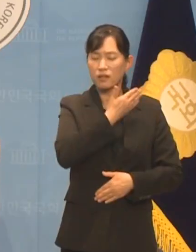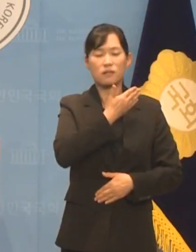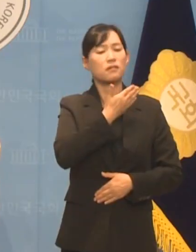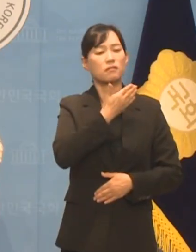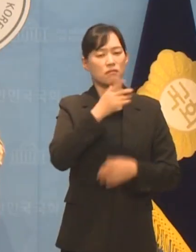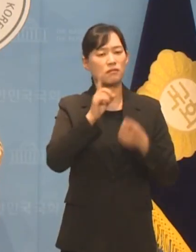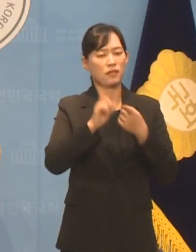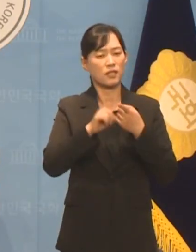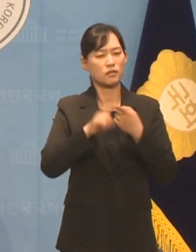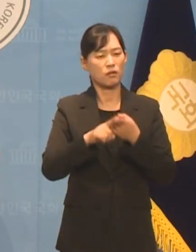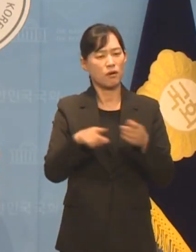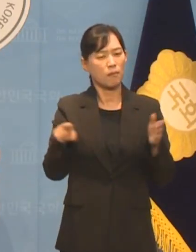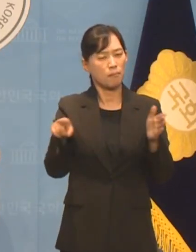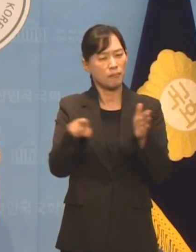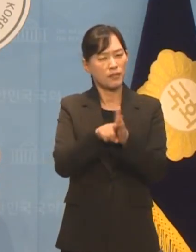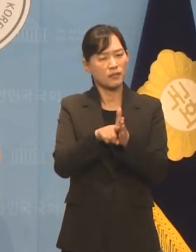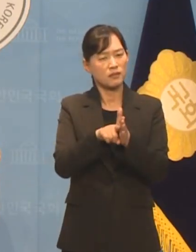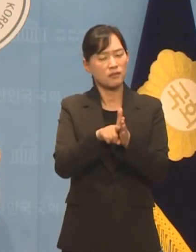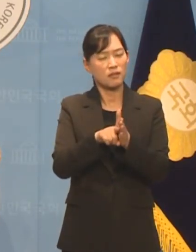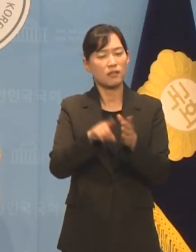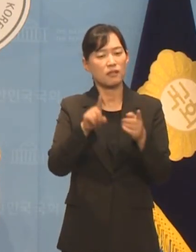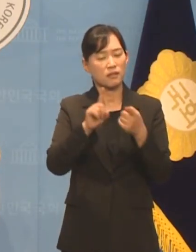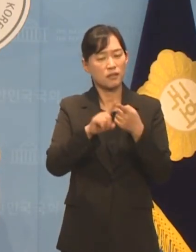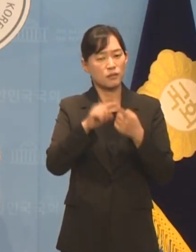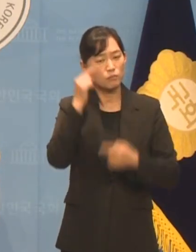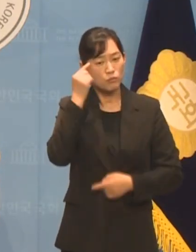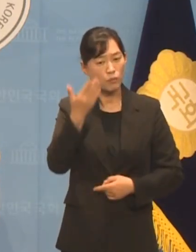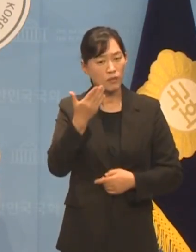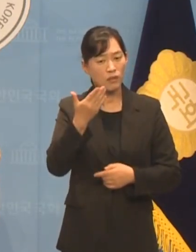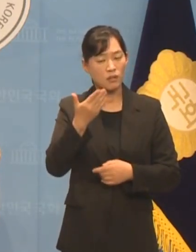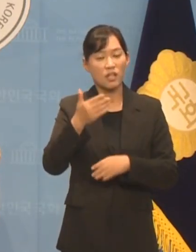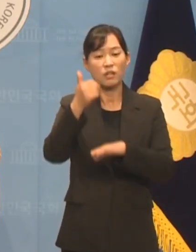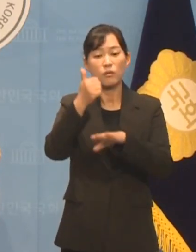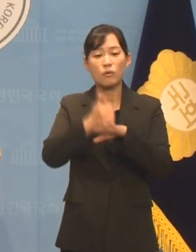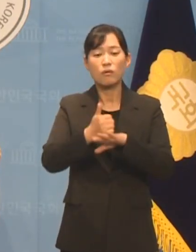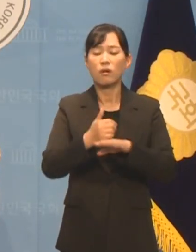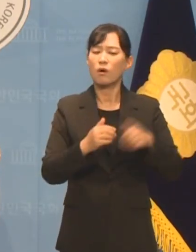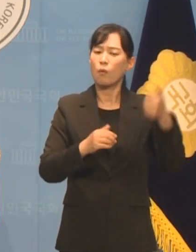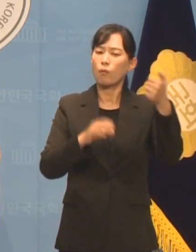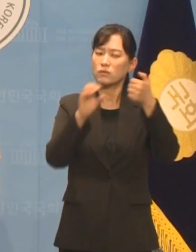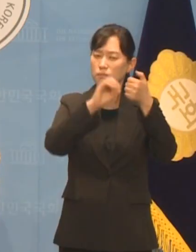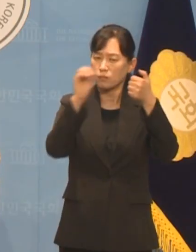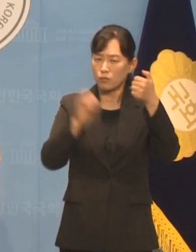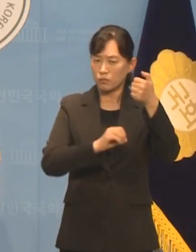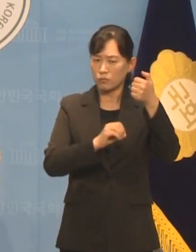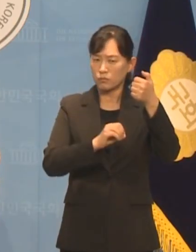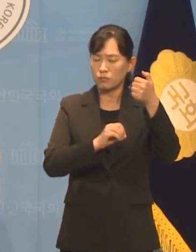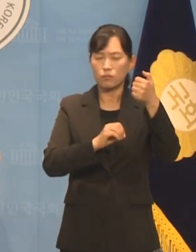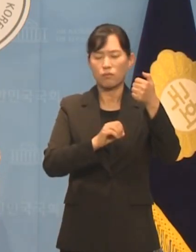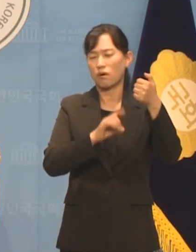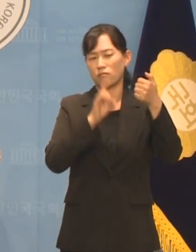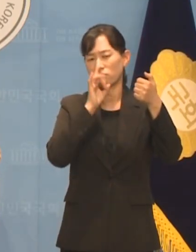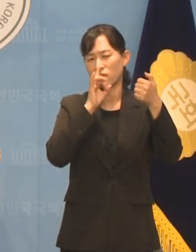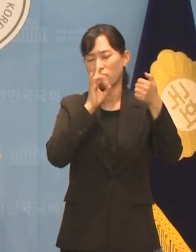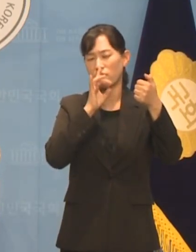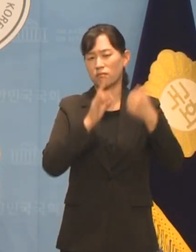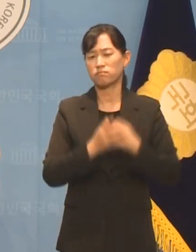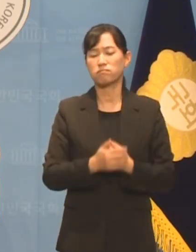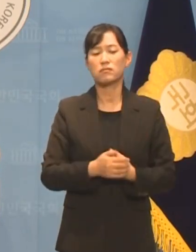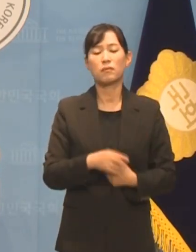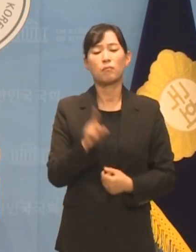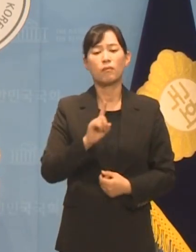대해서 신뢰하는가 물은 여론조사 결과 50%도 되지 않았습니다.